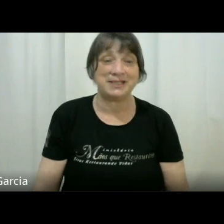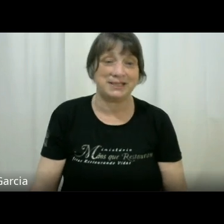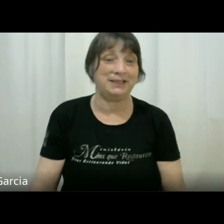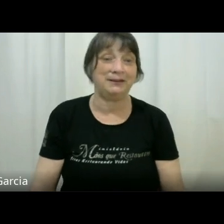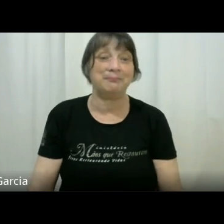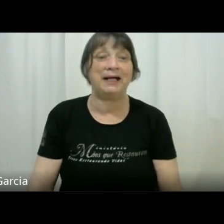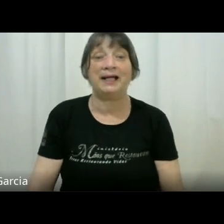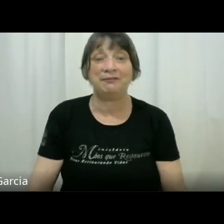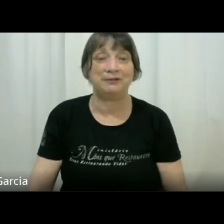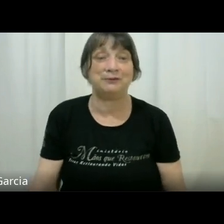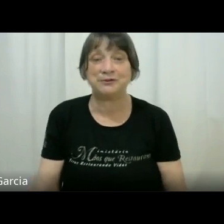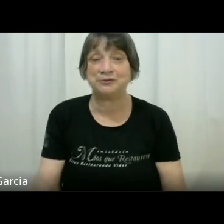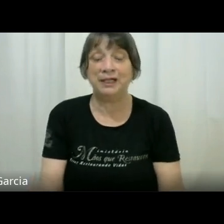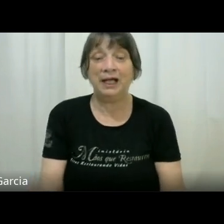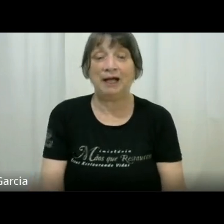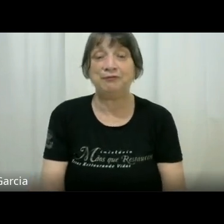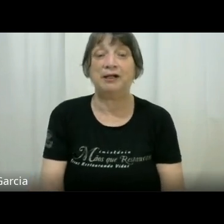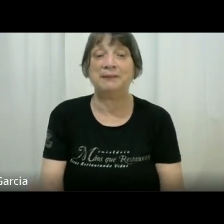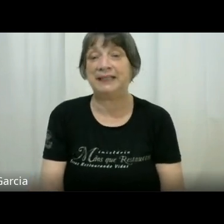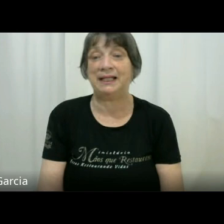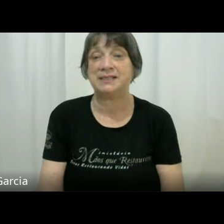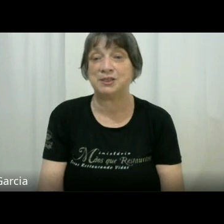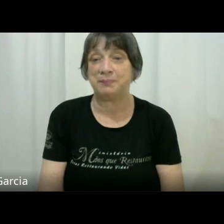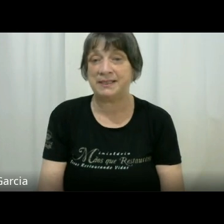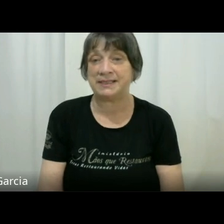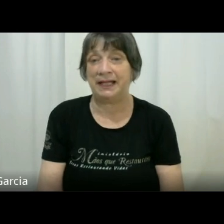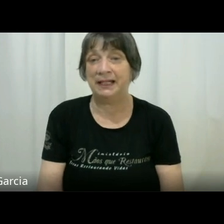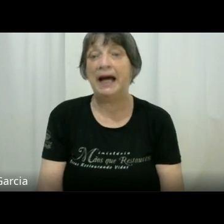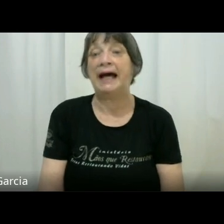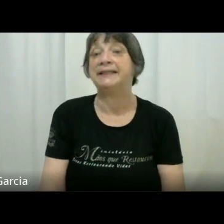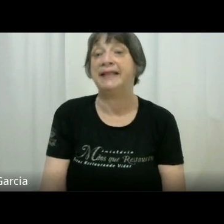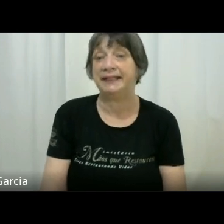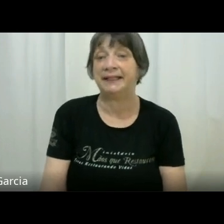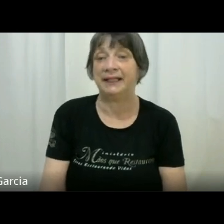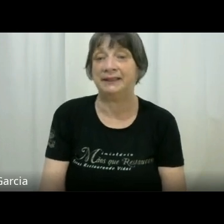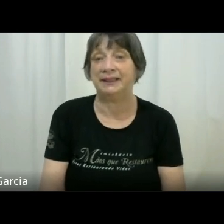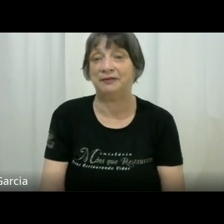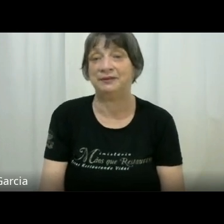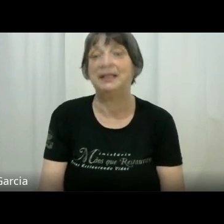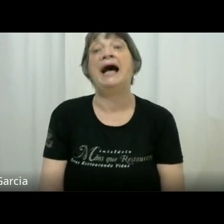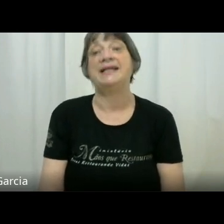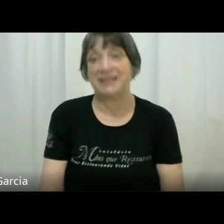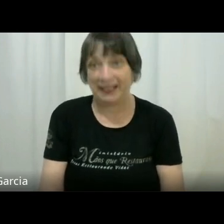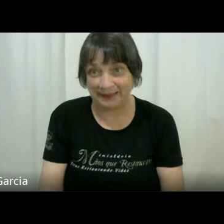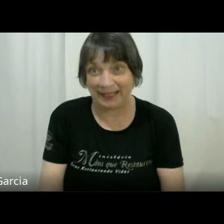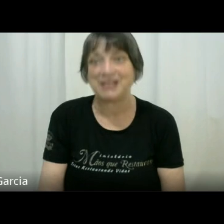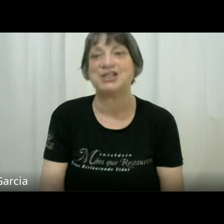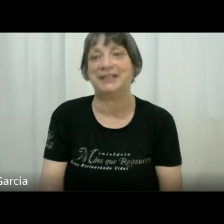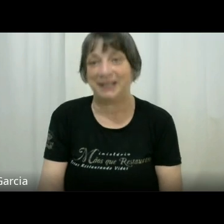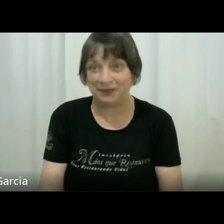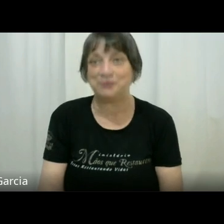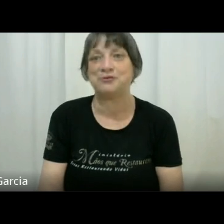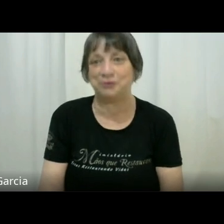achei, assim, maravilhoso a forma dela se expressar, a ideia que ela teve, a